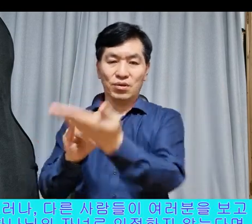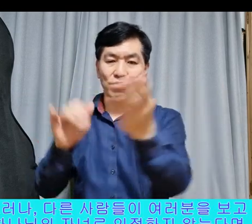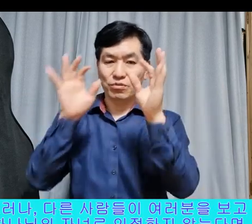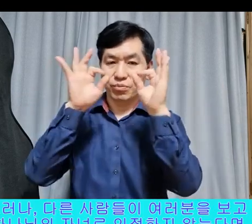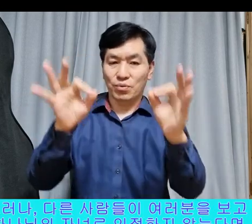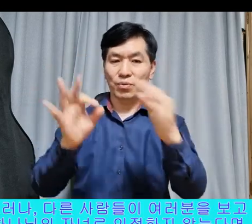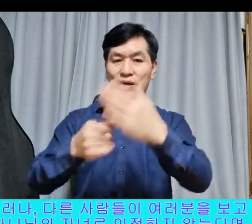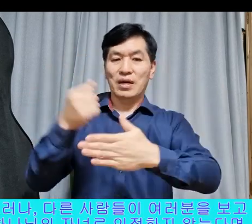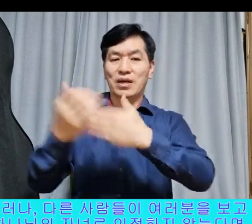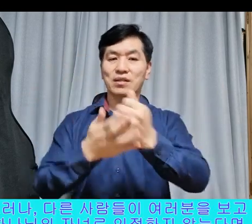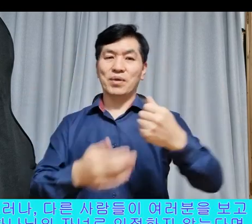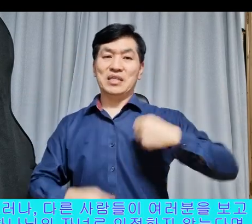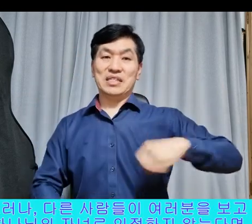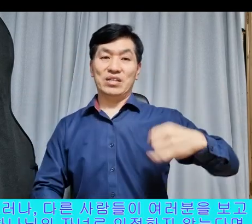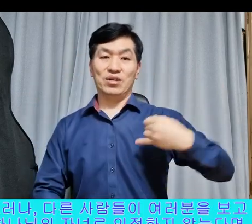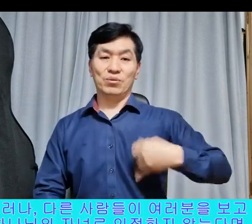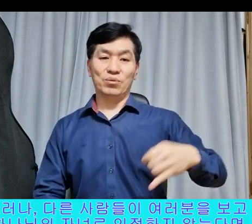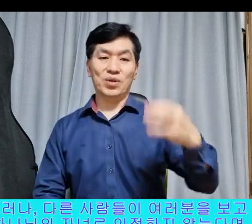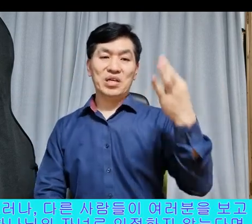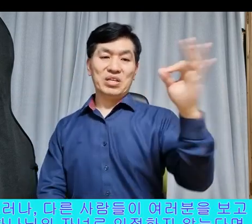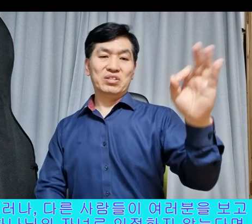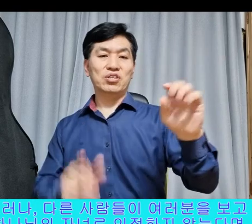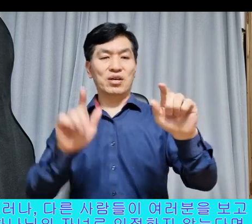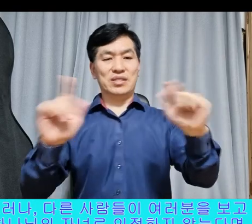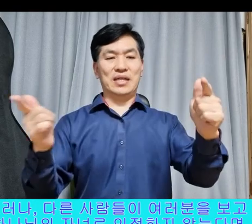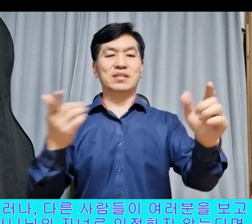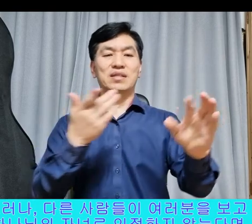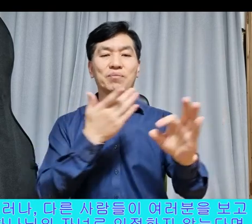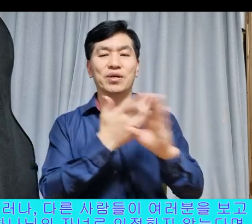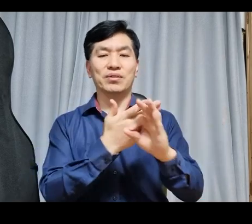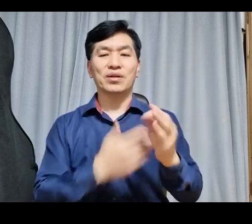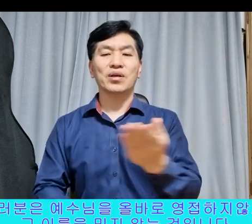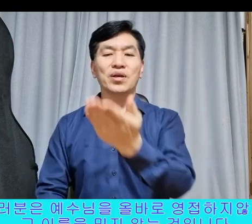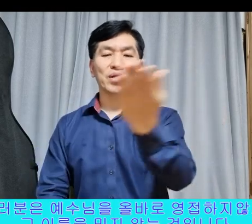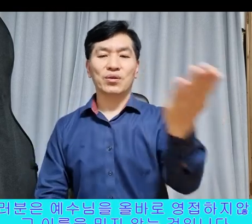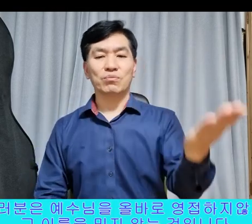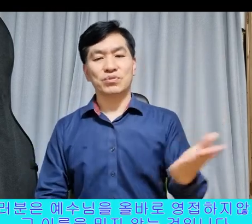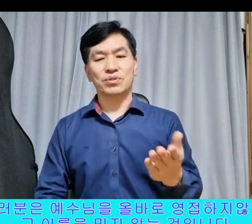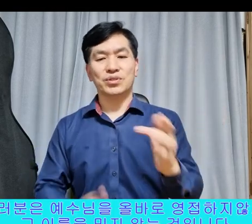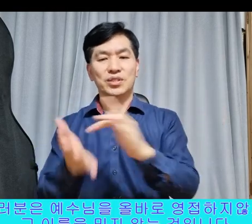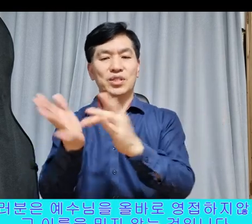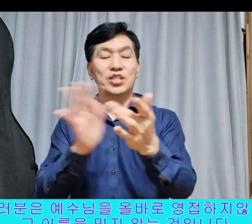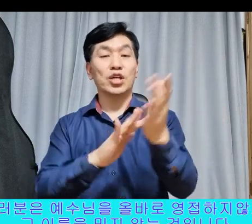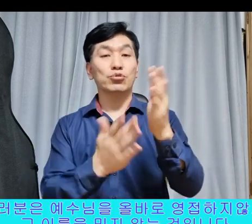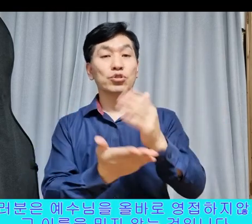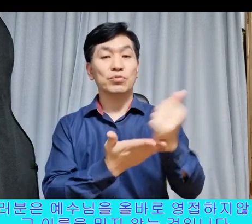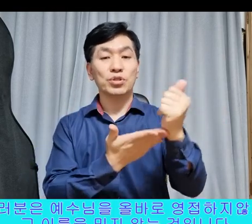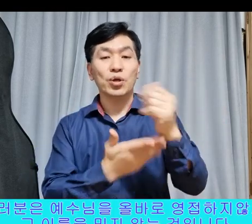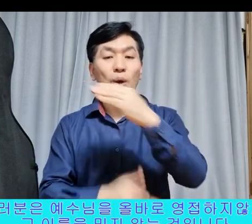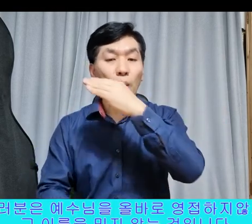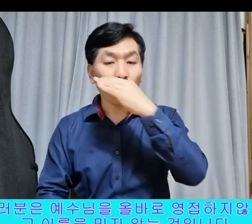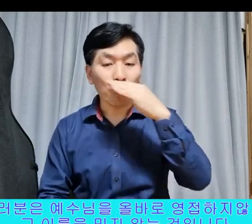여러분을 보고 하나님의 자녀라고 인정하지 않는다면 여러분은 예수님을